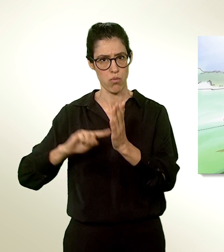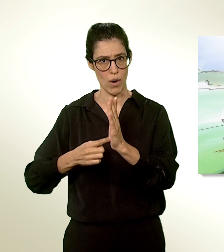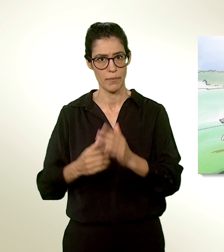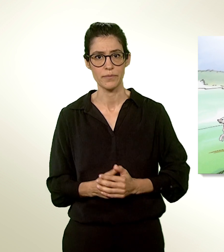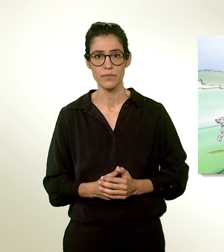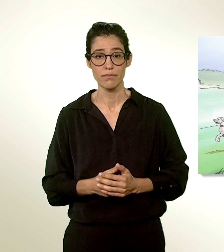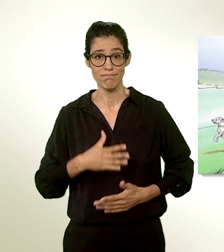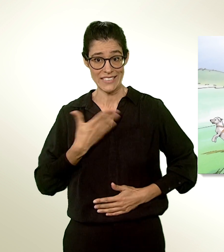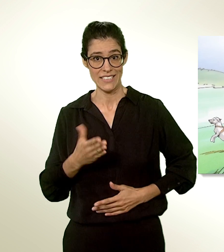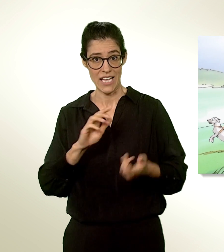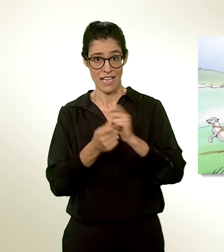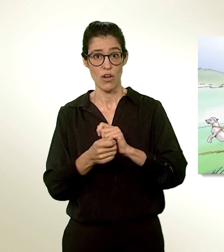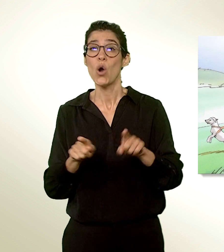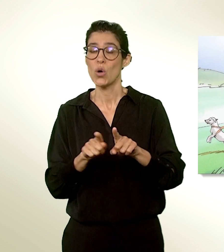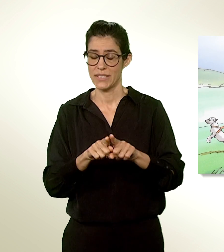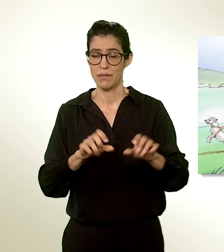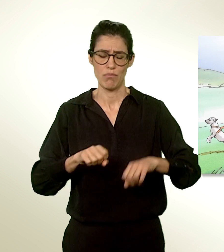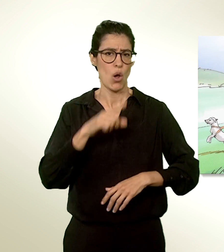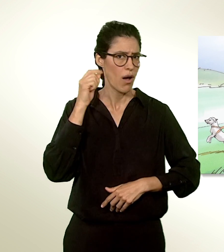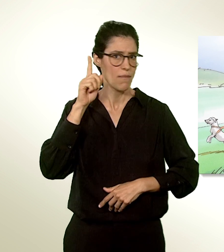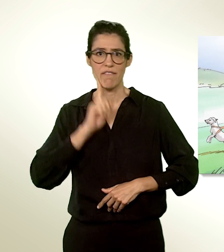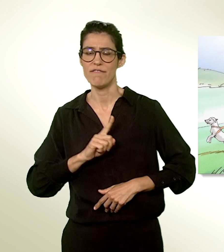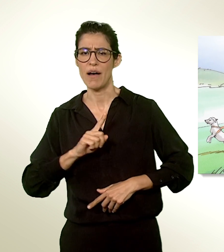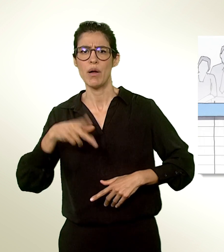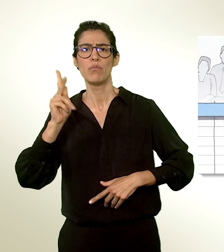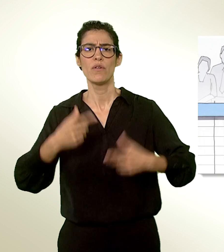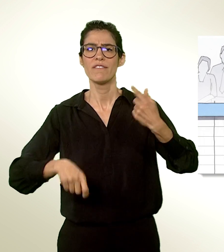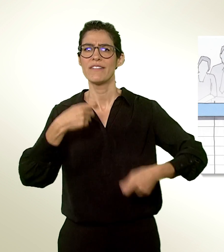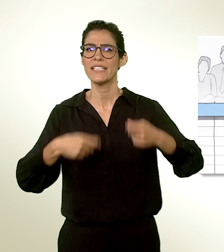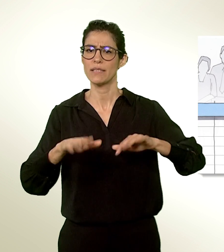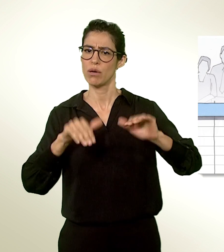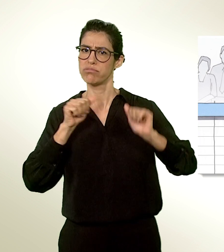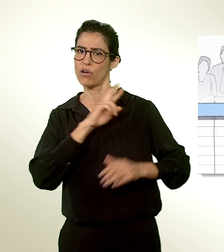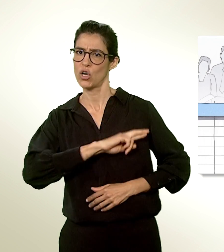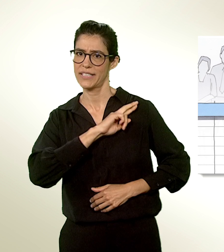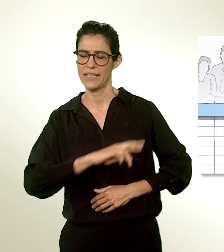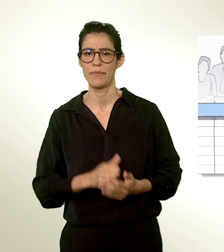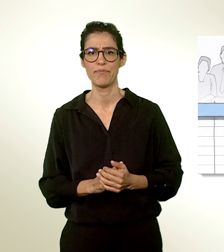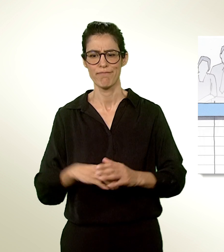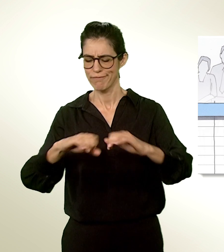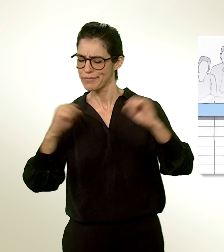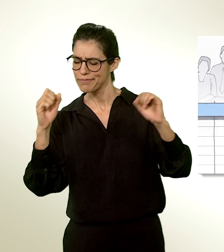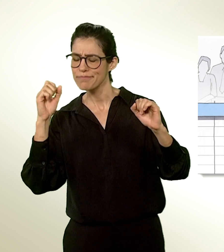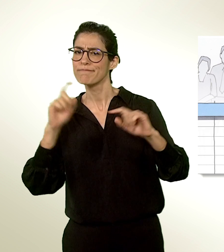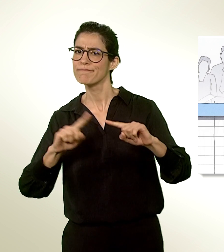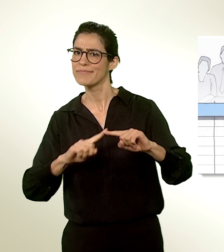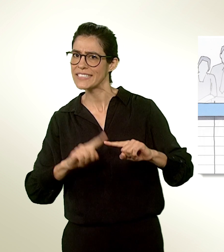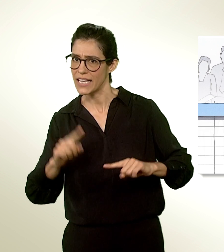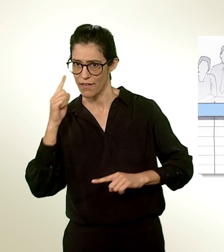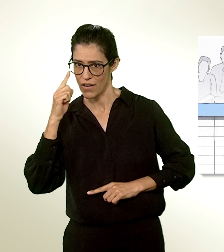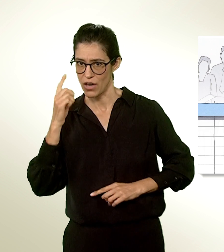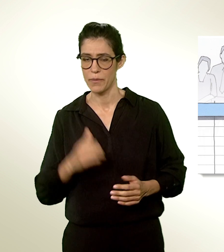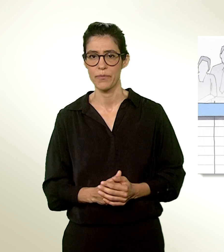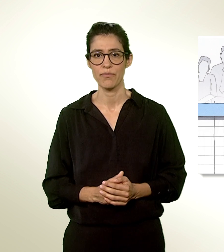départ à la retraite plus flexible pour les femmes comme pour les hommes. De quoi s'agit-il en détail? La